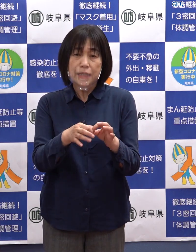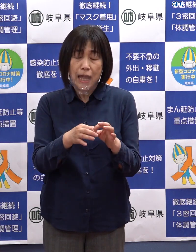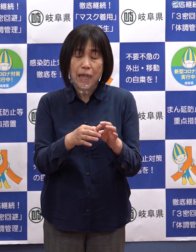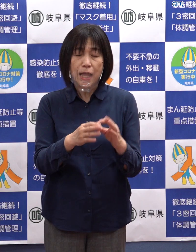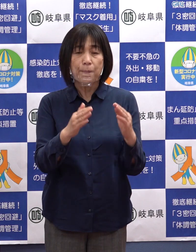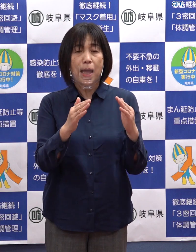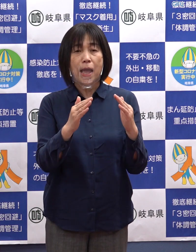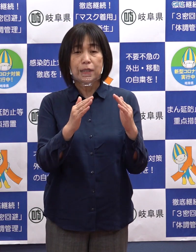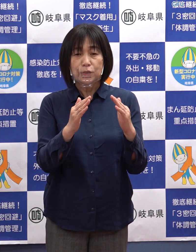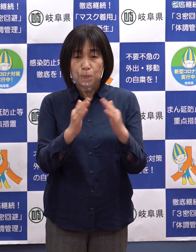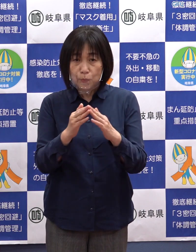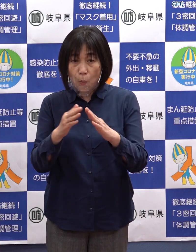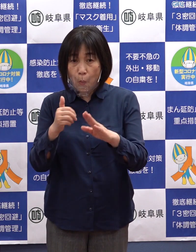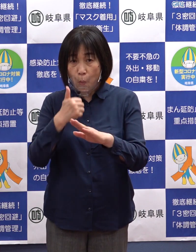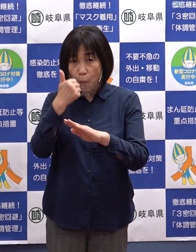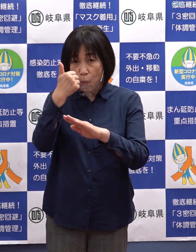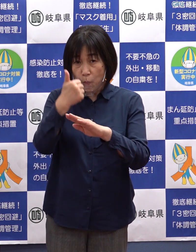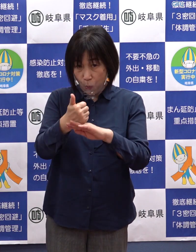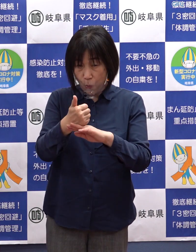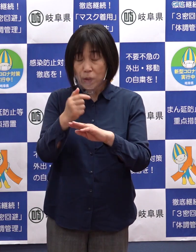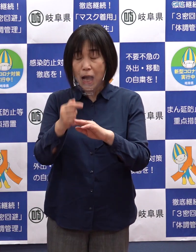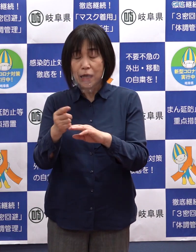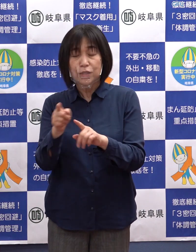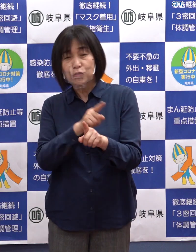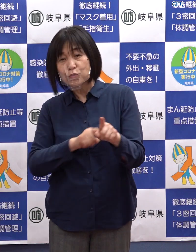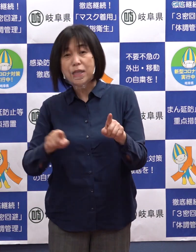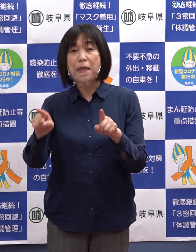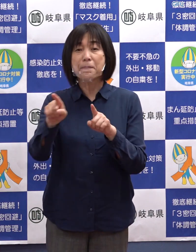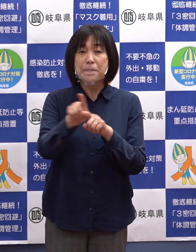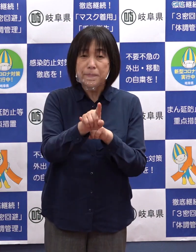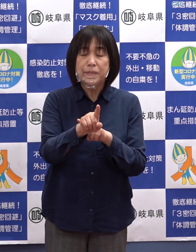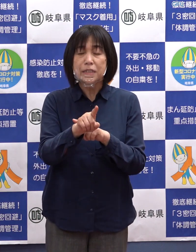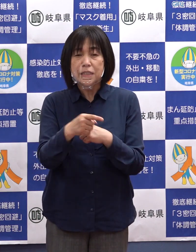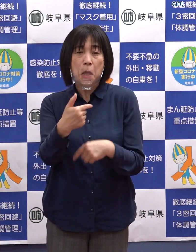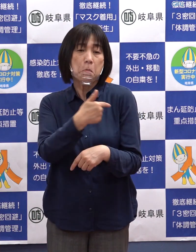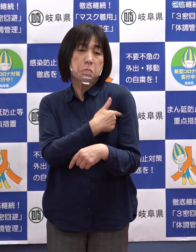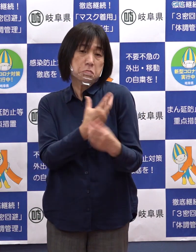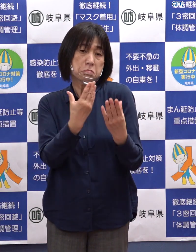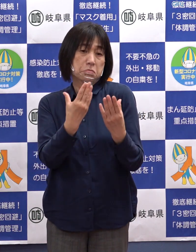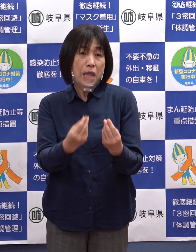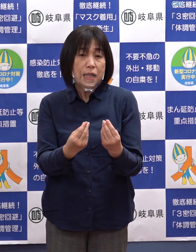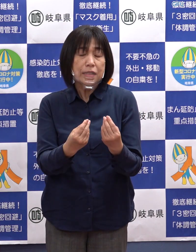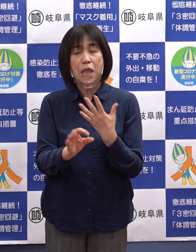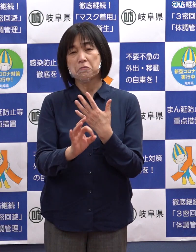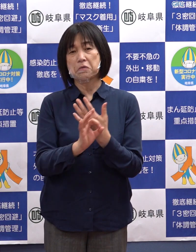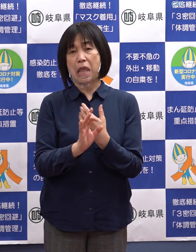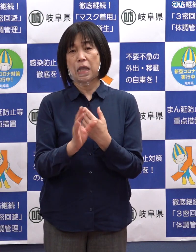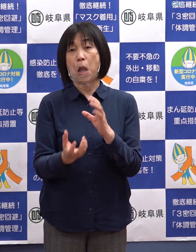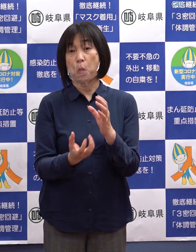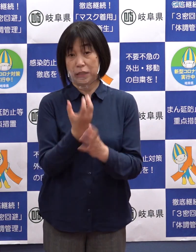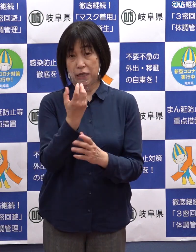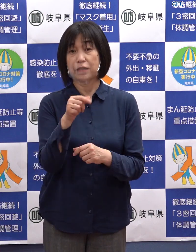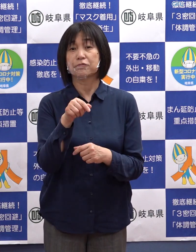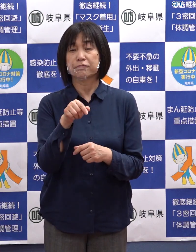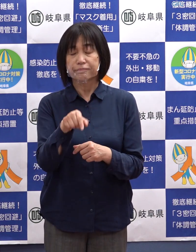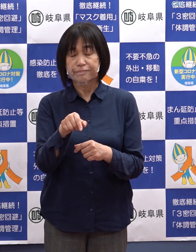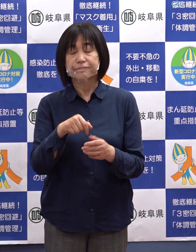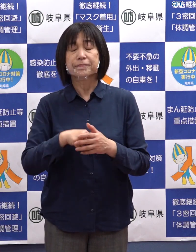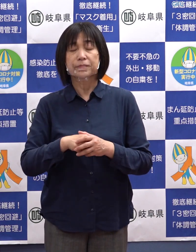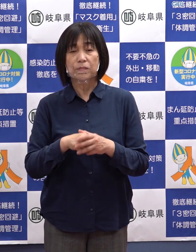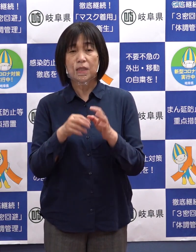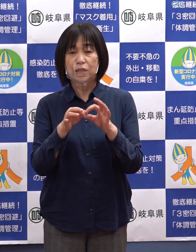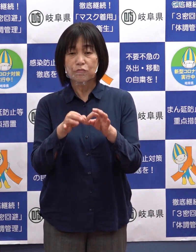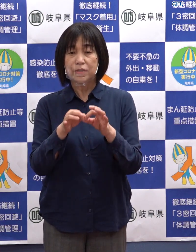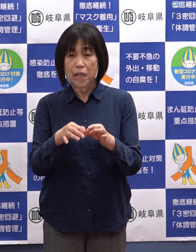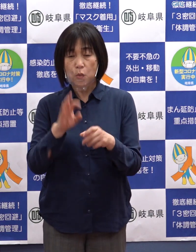打たれているというのがあると思うんですが、まあ、いろんなご事情があるかなと思うんですが、知事としてその、まあ、そういう部分があるということについてちょ